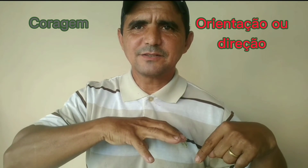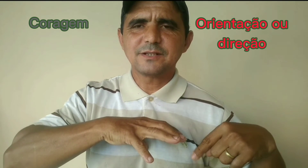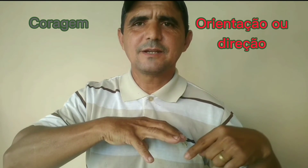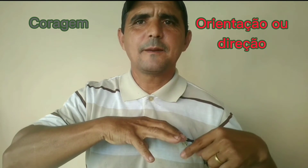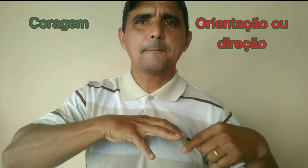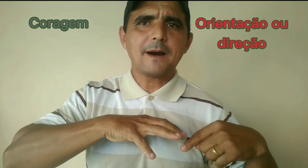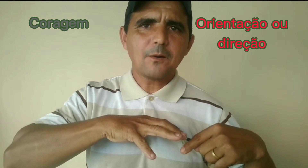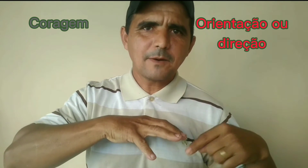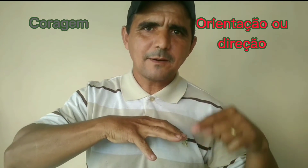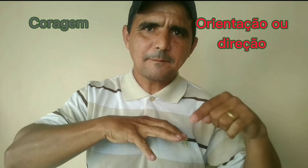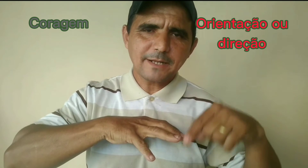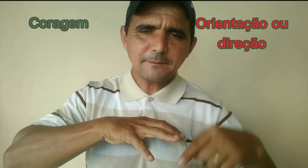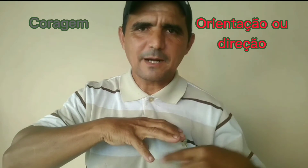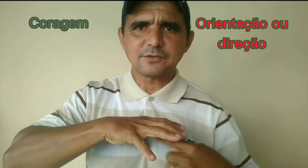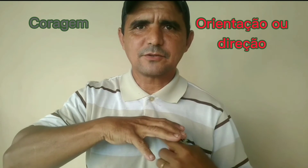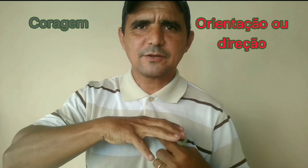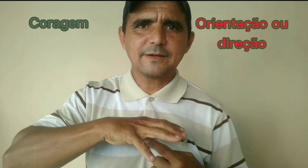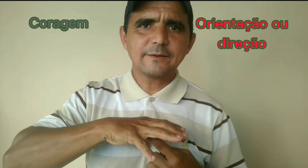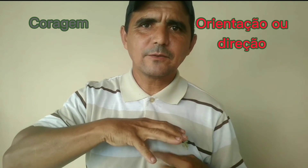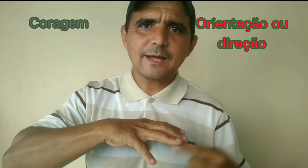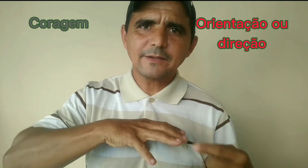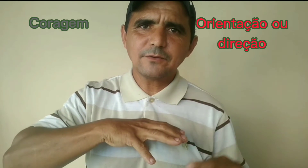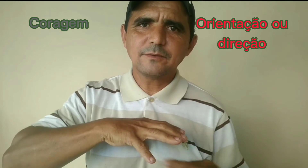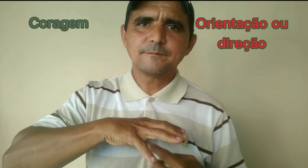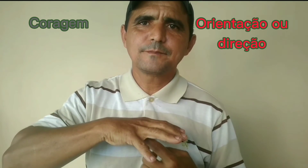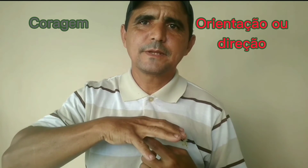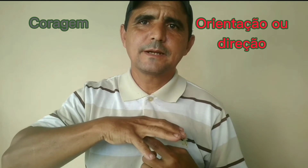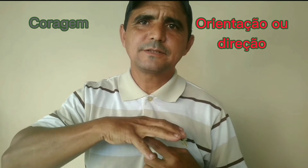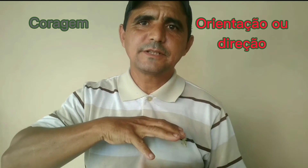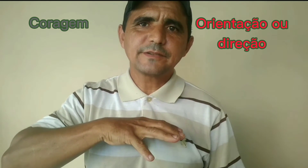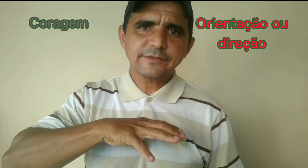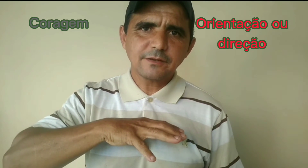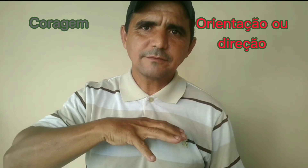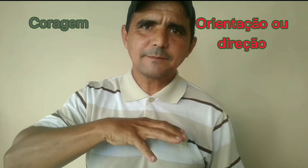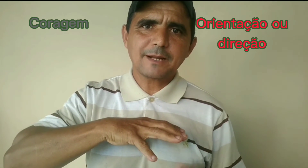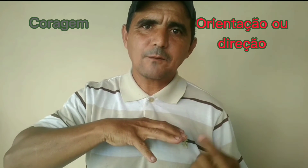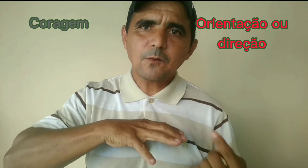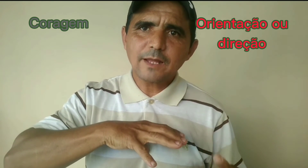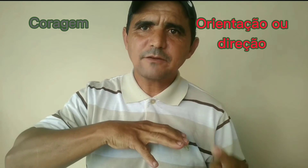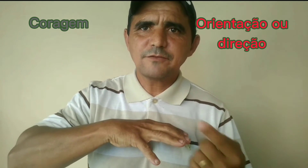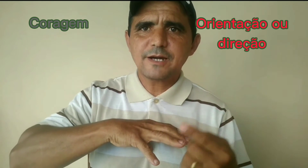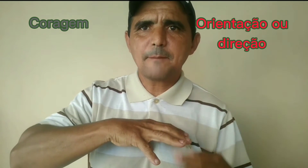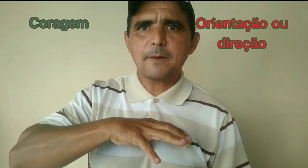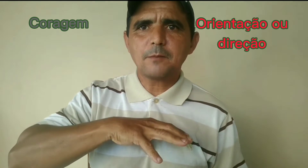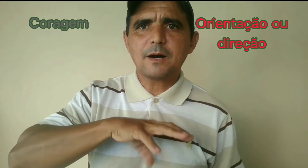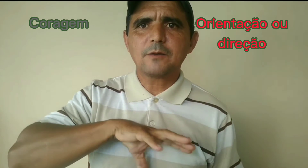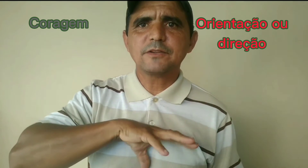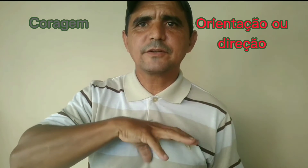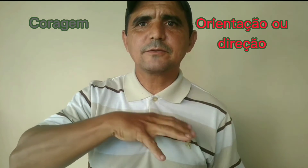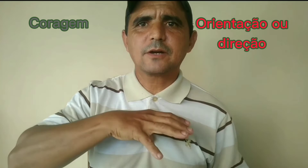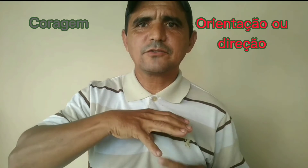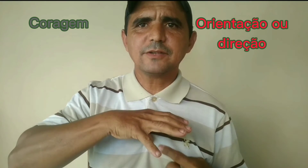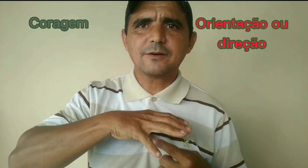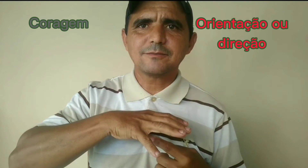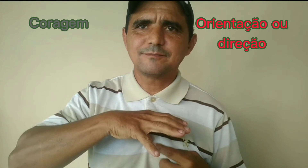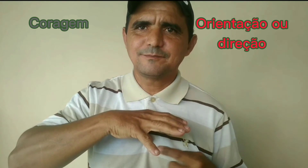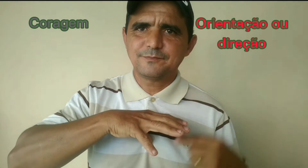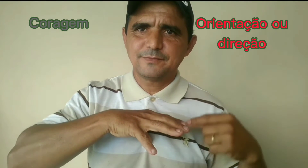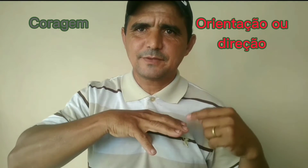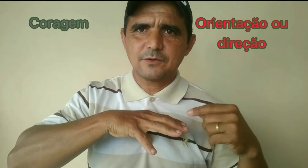direcionalidade. Palma para baixo. Então é o lado, a direção, né, para qual lado vai ficar a palma ao executar o sinal. Então